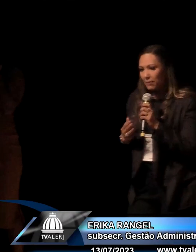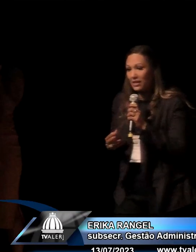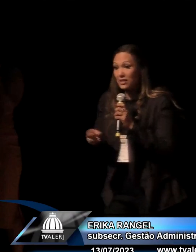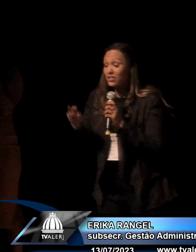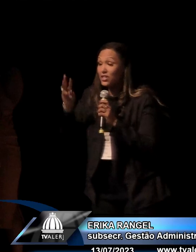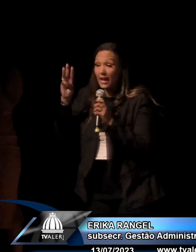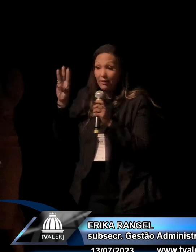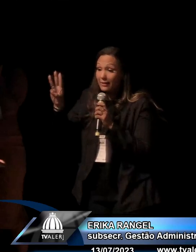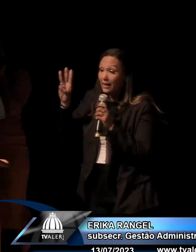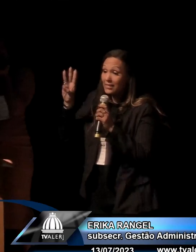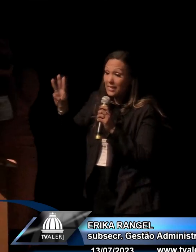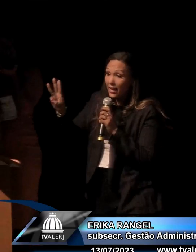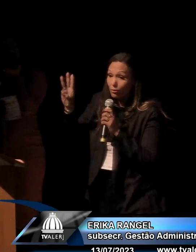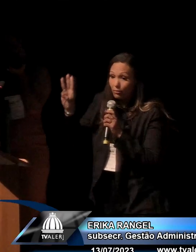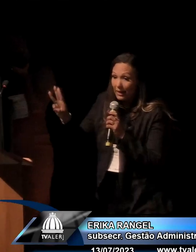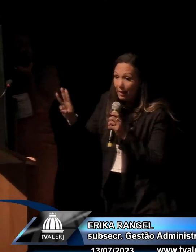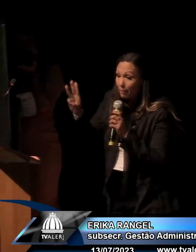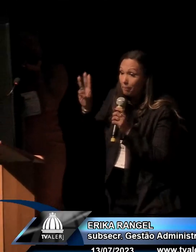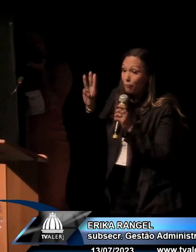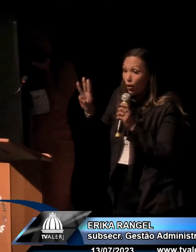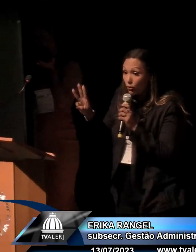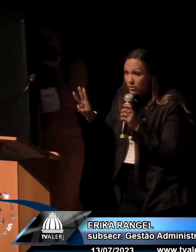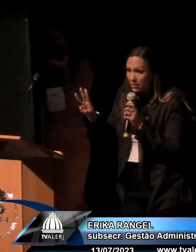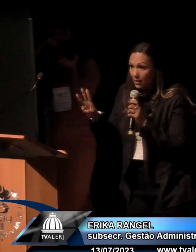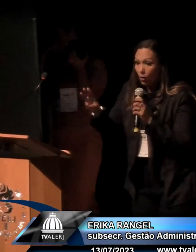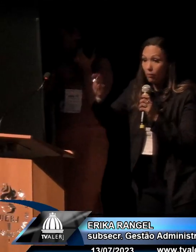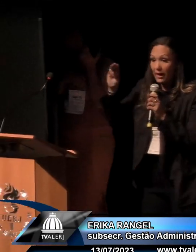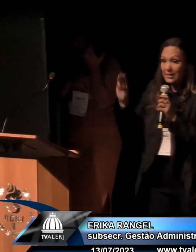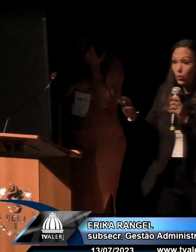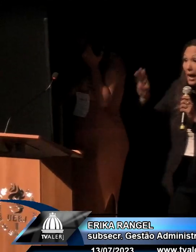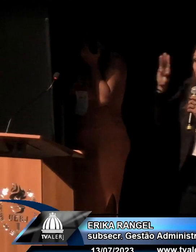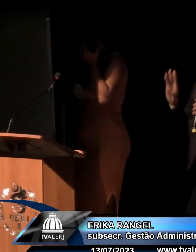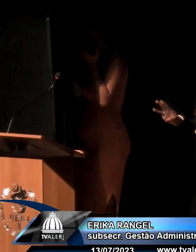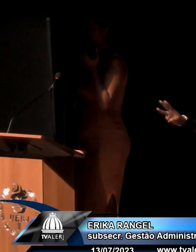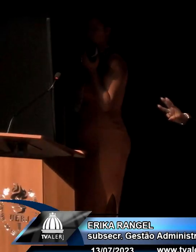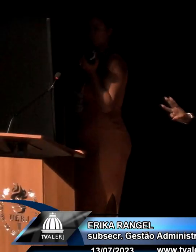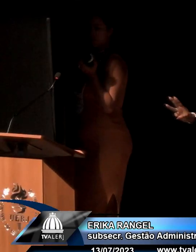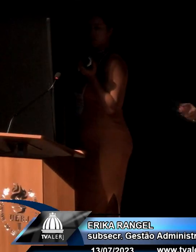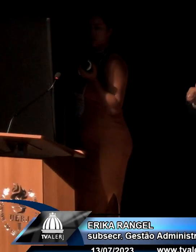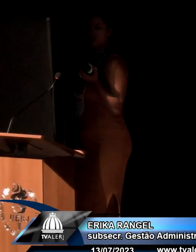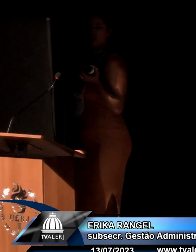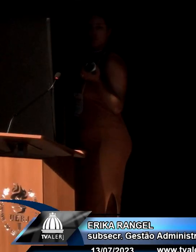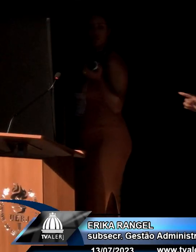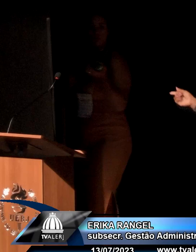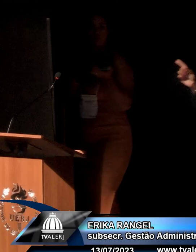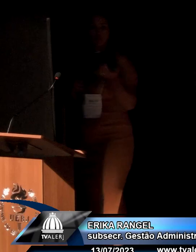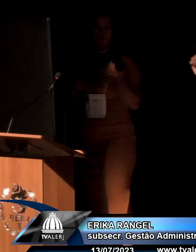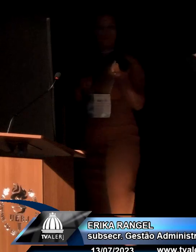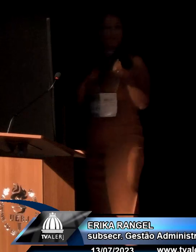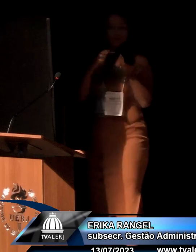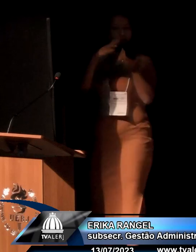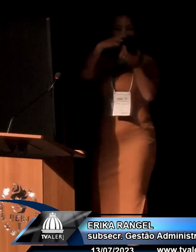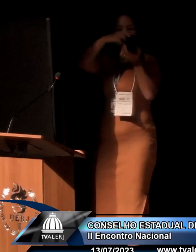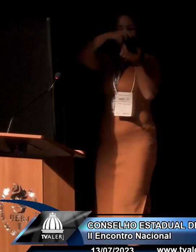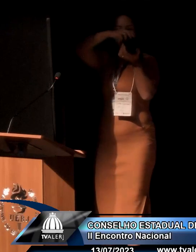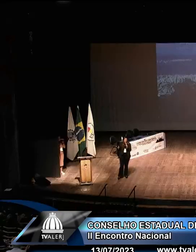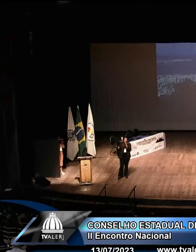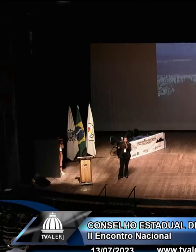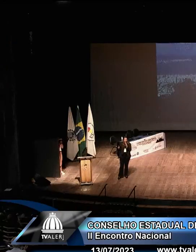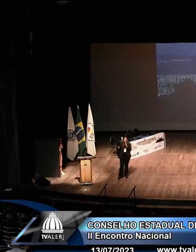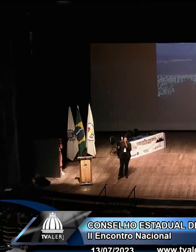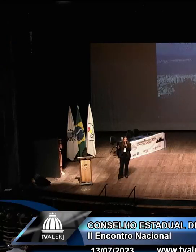de Matemática tiraram em terceiro lugar bronze o Brasil é bronze o Brasil não é o Rio de